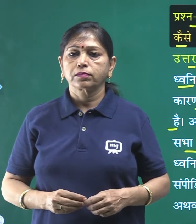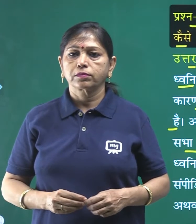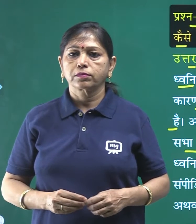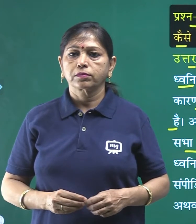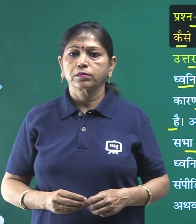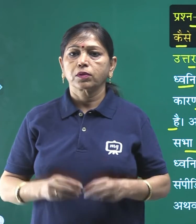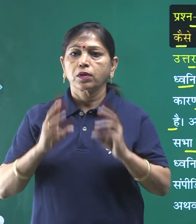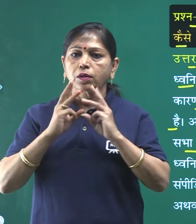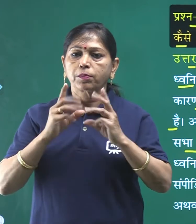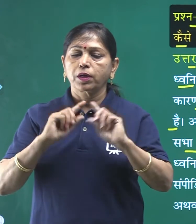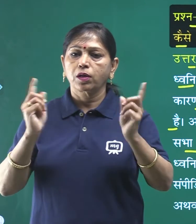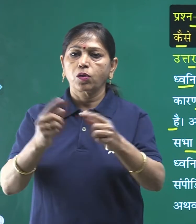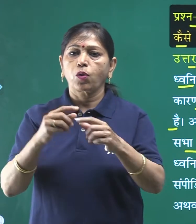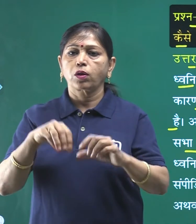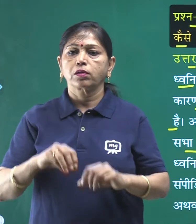सभा भवन की